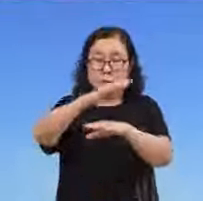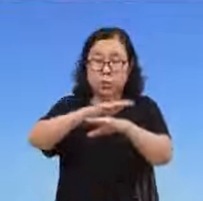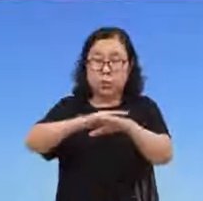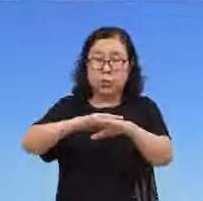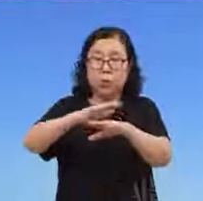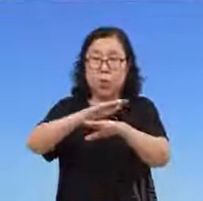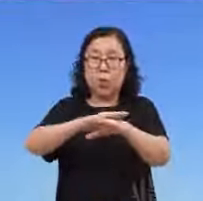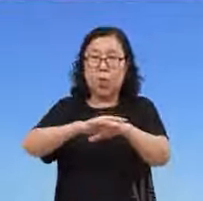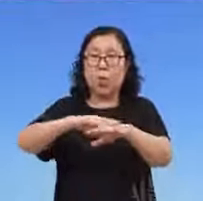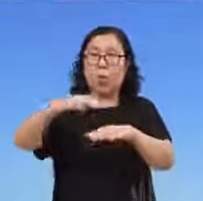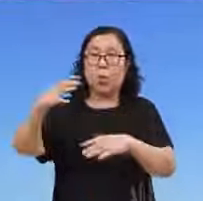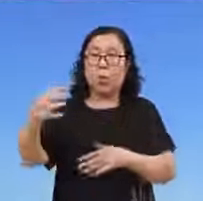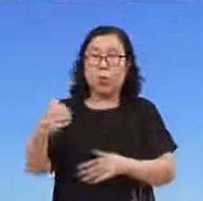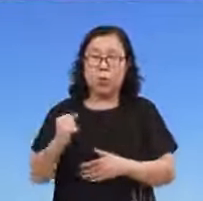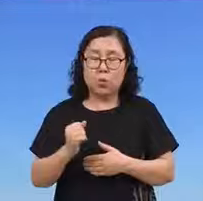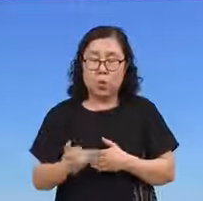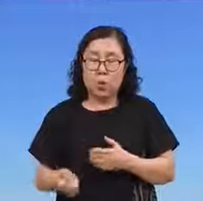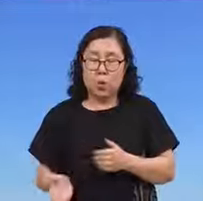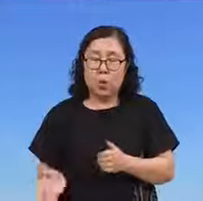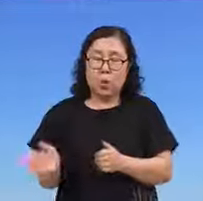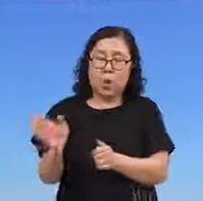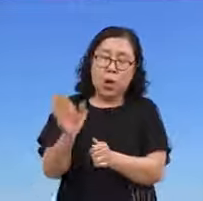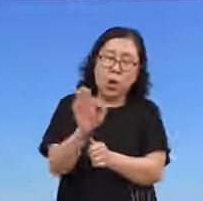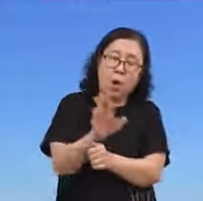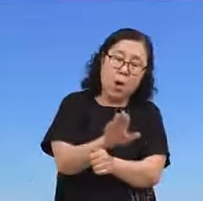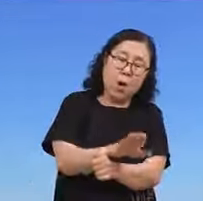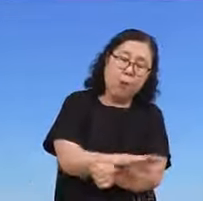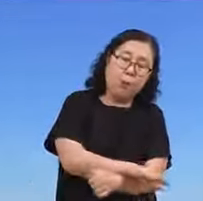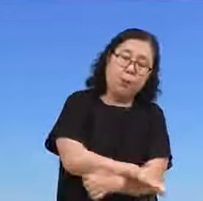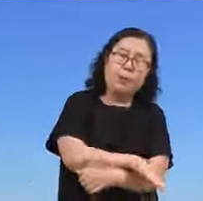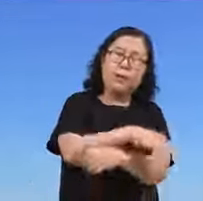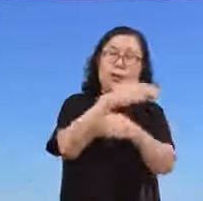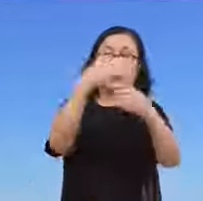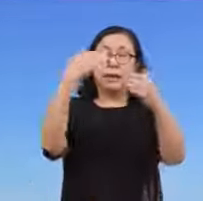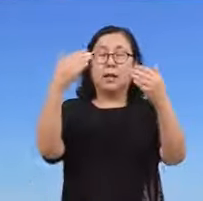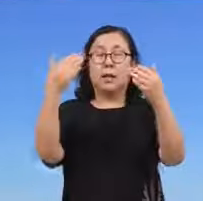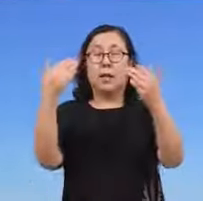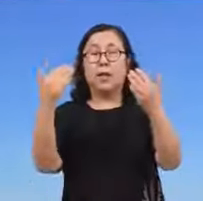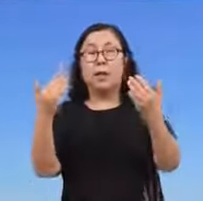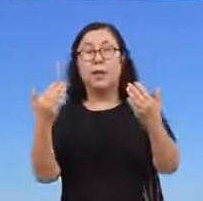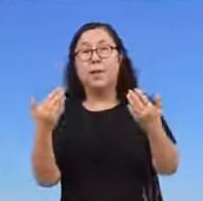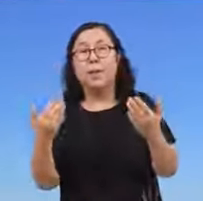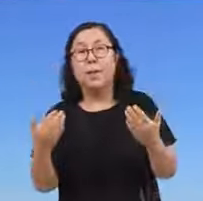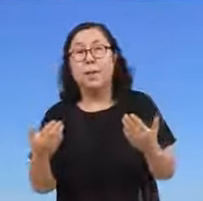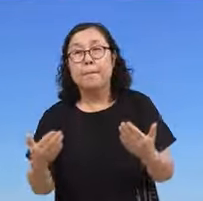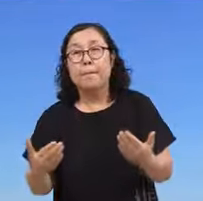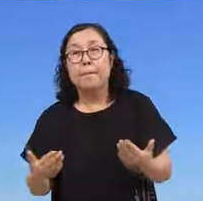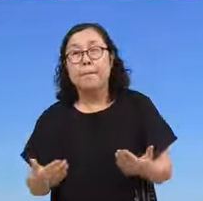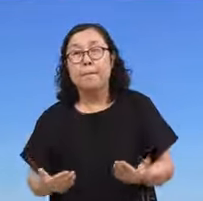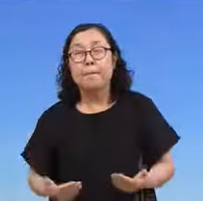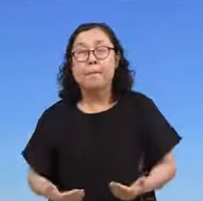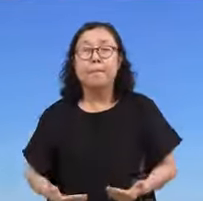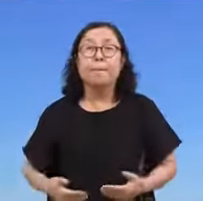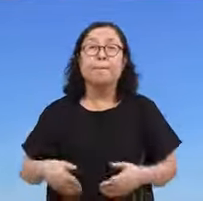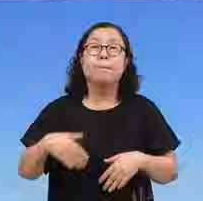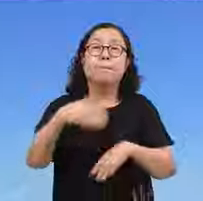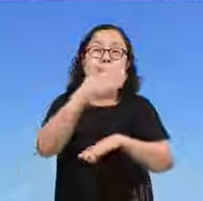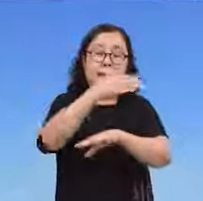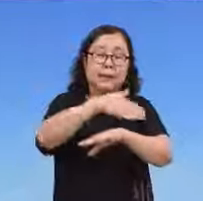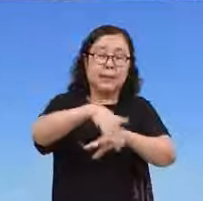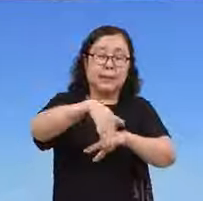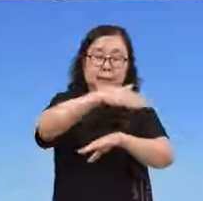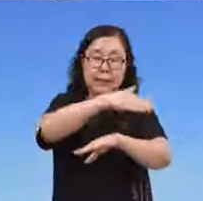주 손으로 덮으시네. 우리 다 자리에서 일어나셔서 청량 못할 은혜로